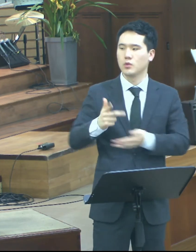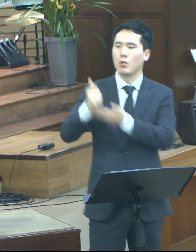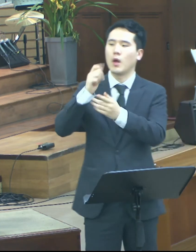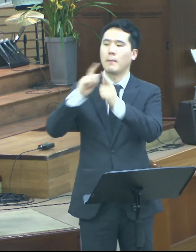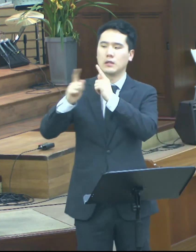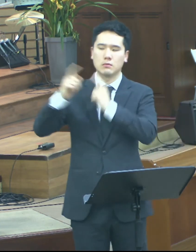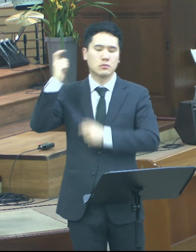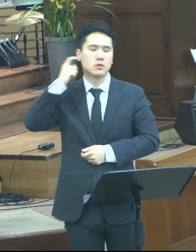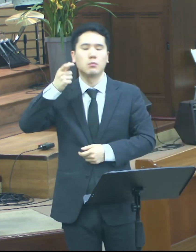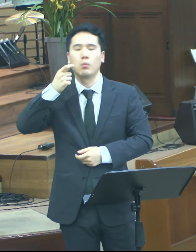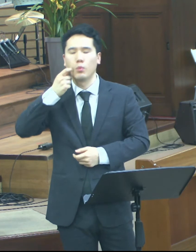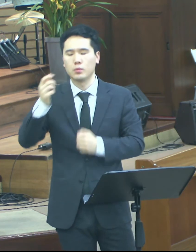캐나다에 갔을 때